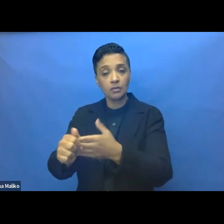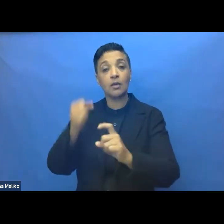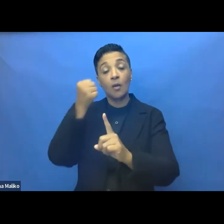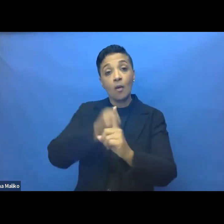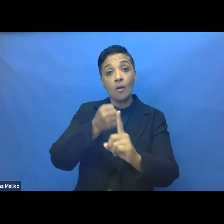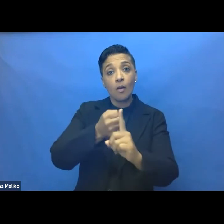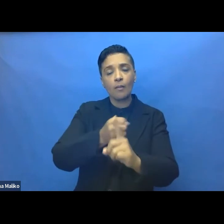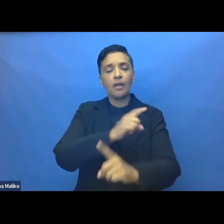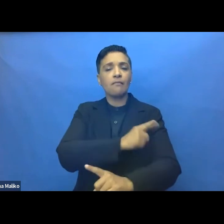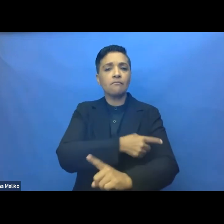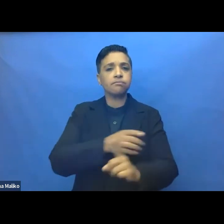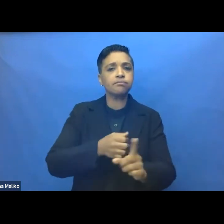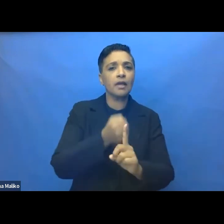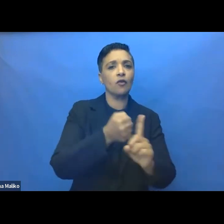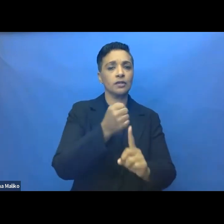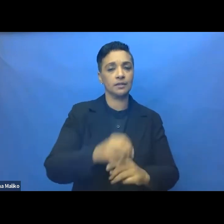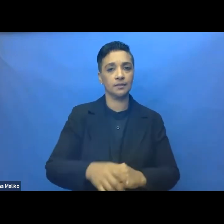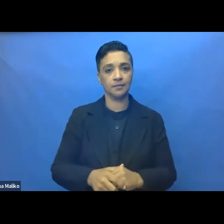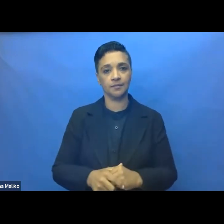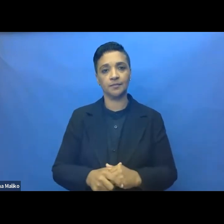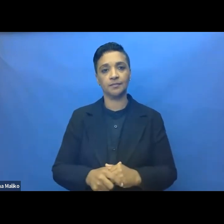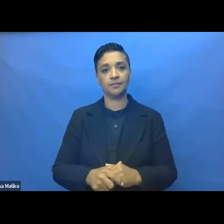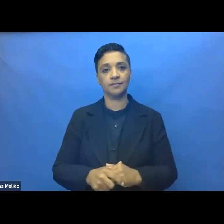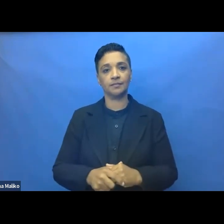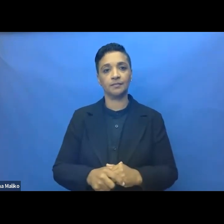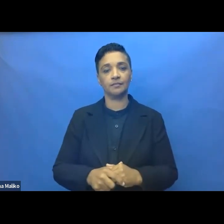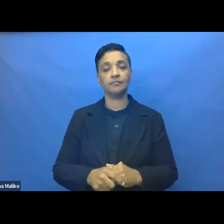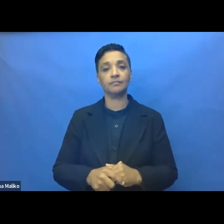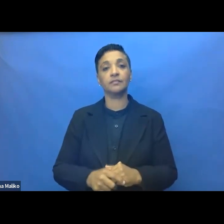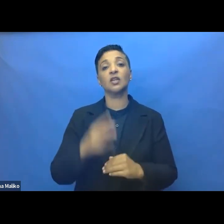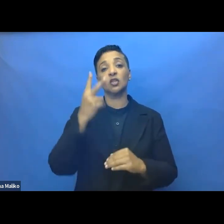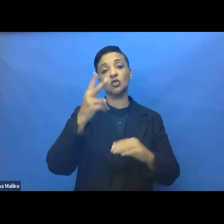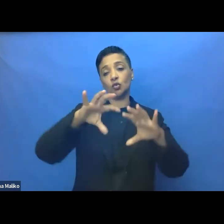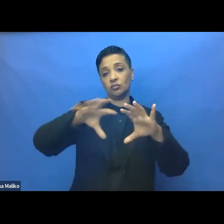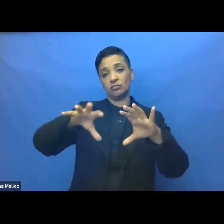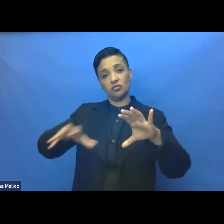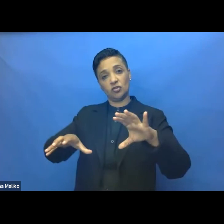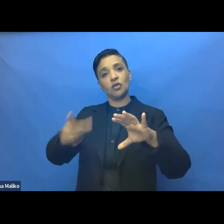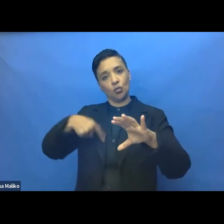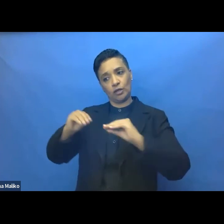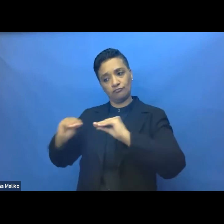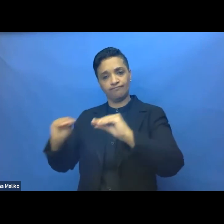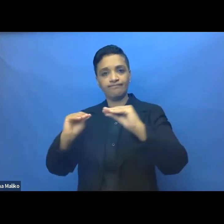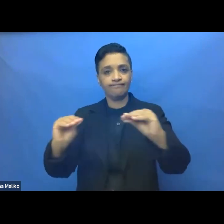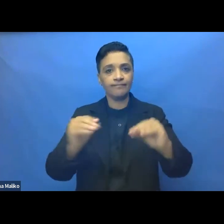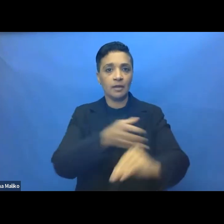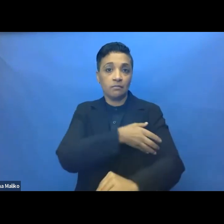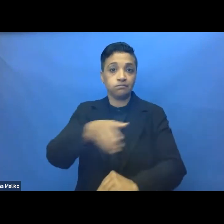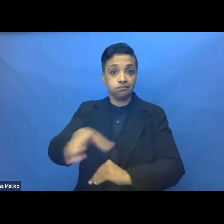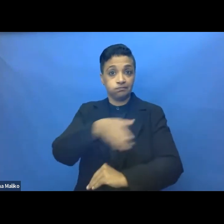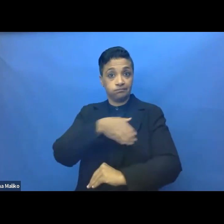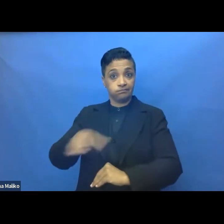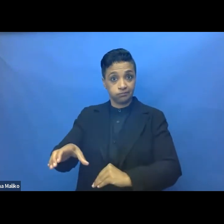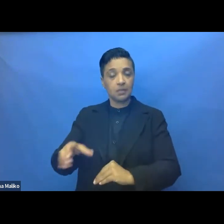de la formation sur les conventions, sur le droit des